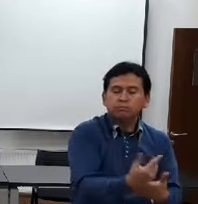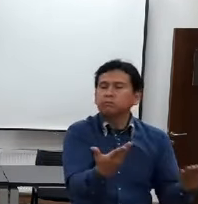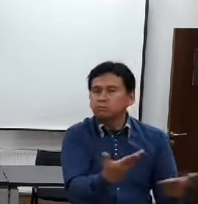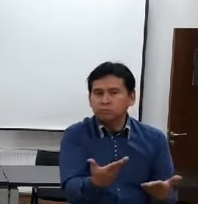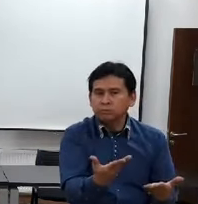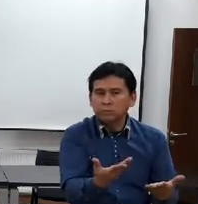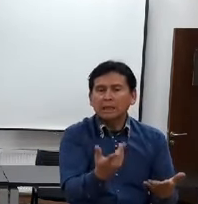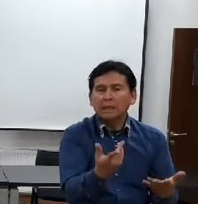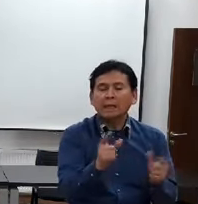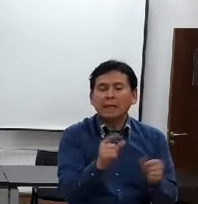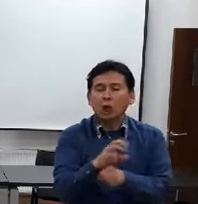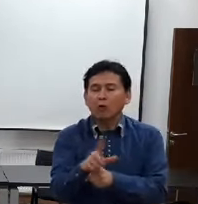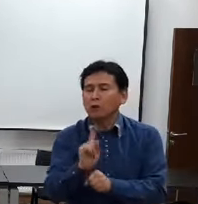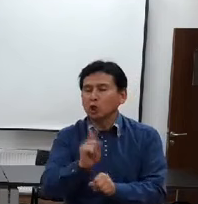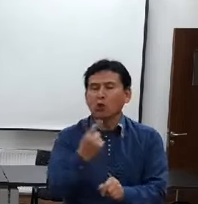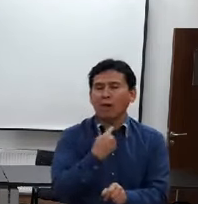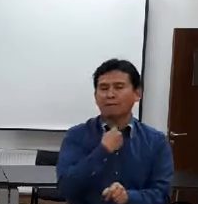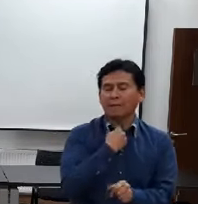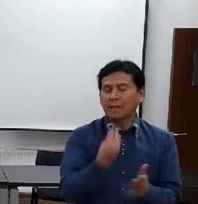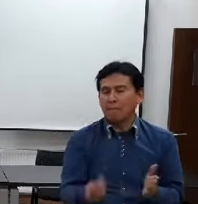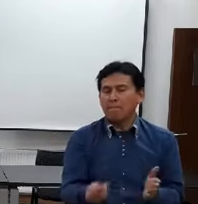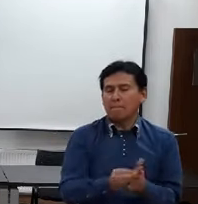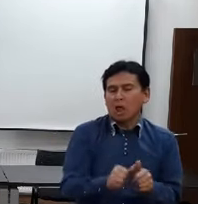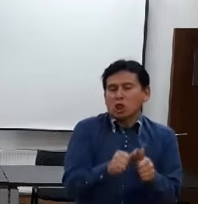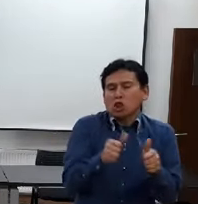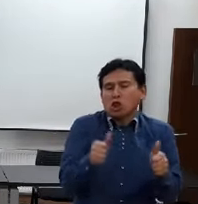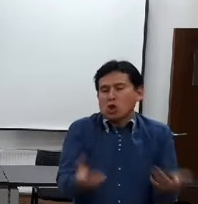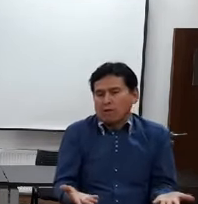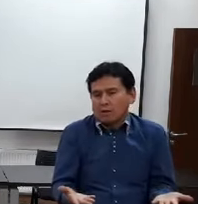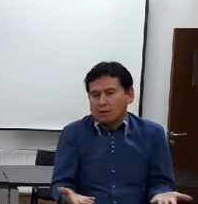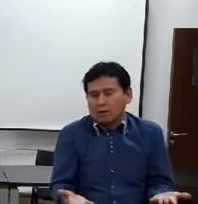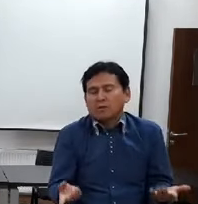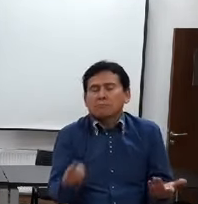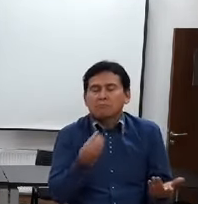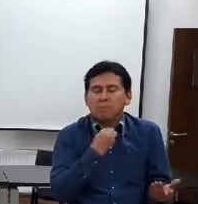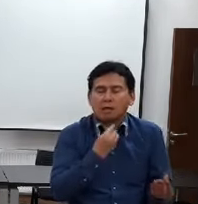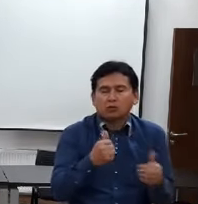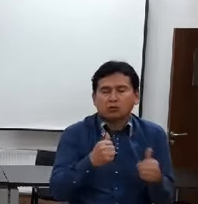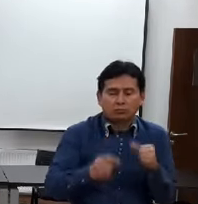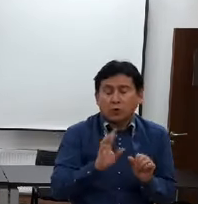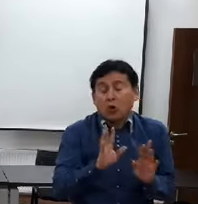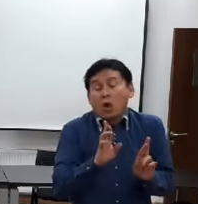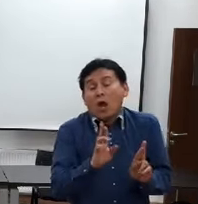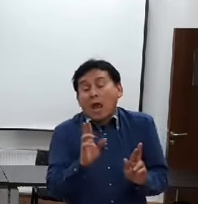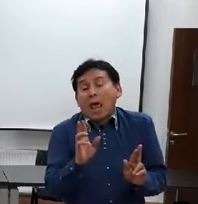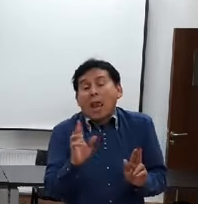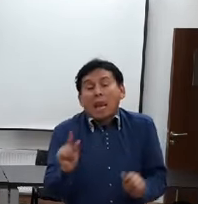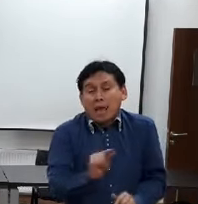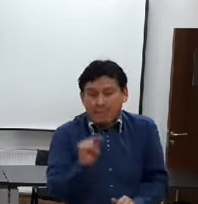el COVID-19 no le afecte más allá de lo que sea la sintomatología leve que esperamos que así ocurra